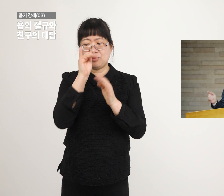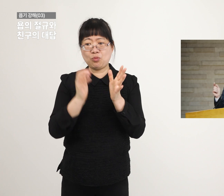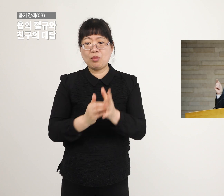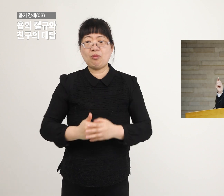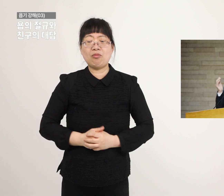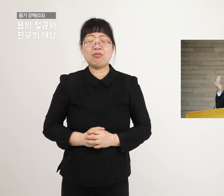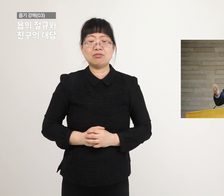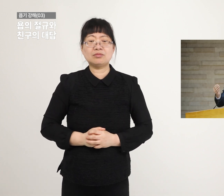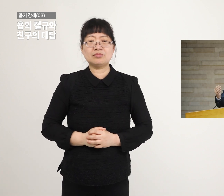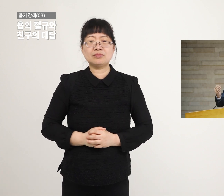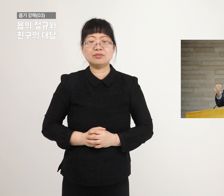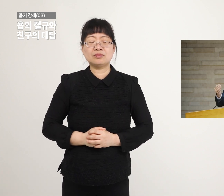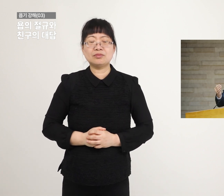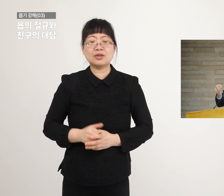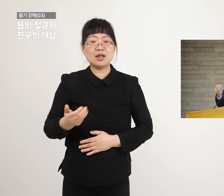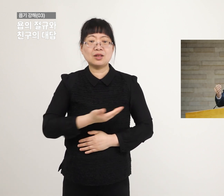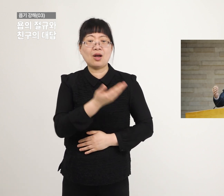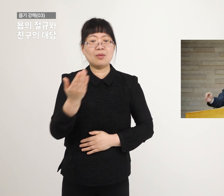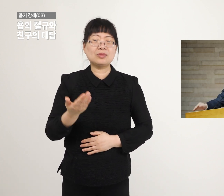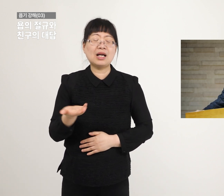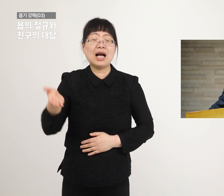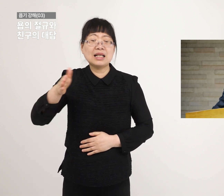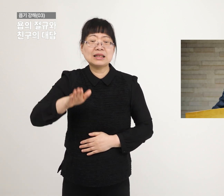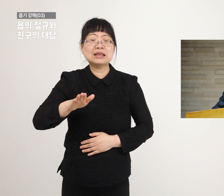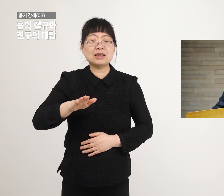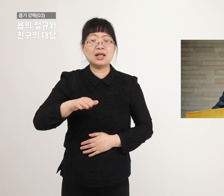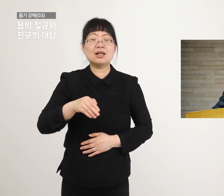여러분, 그 자리에 가보지 않으면